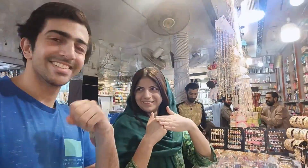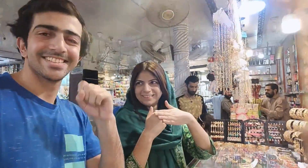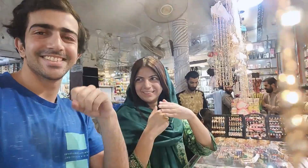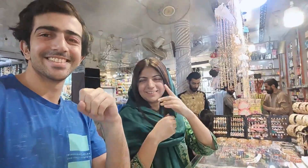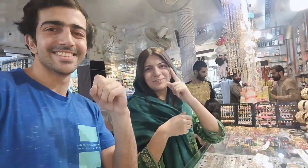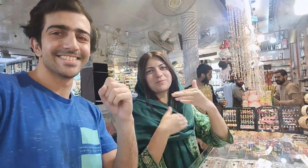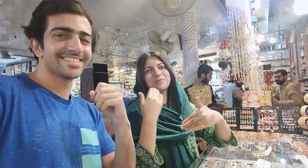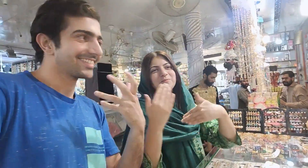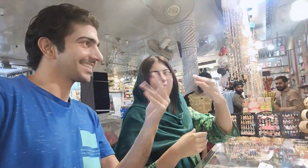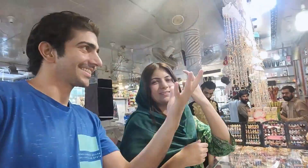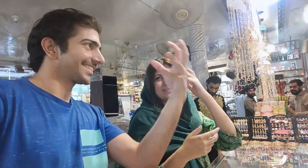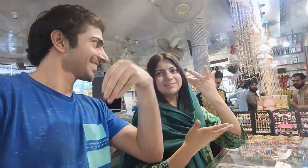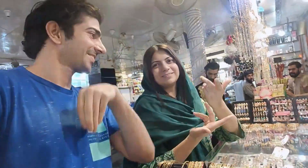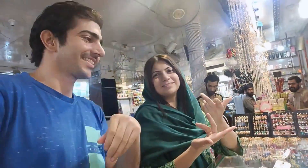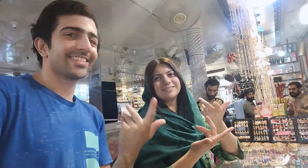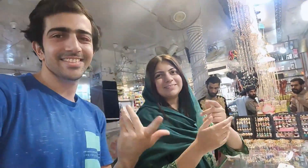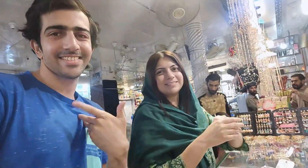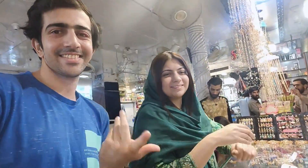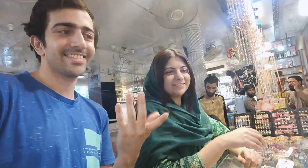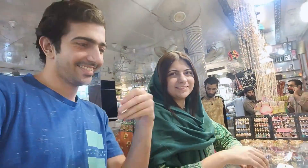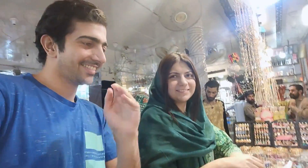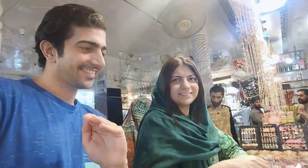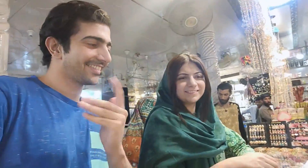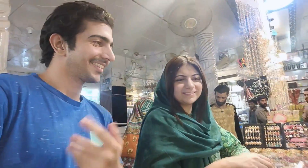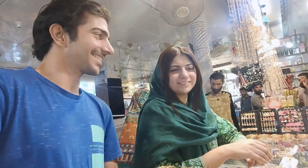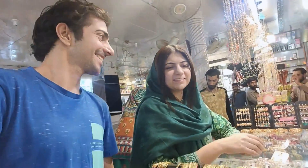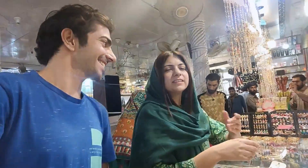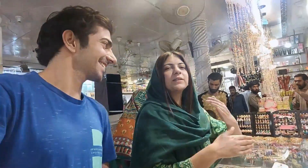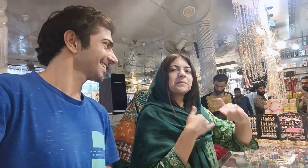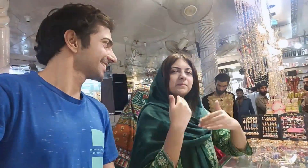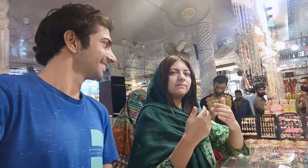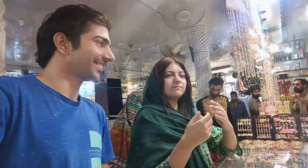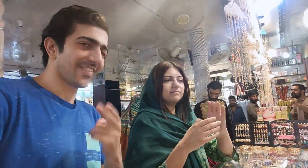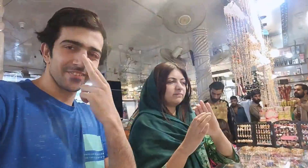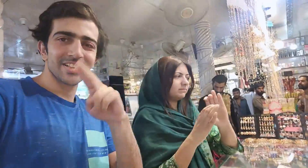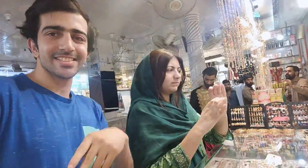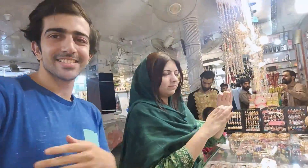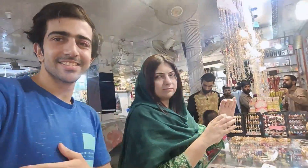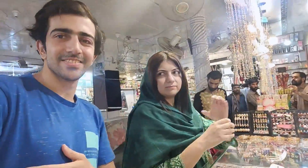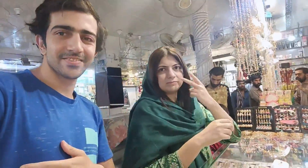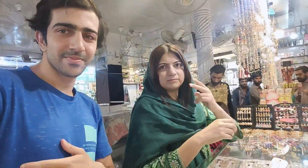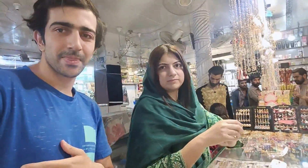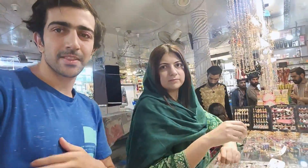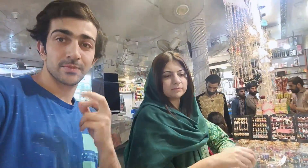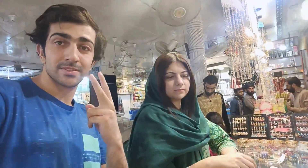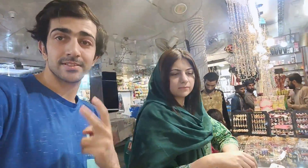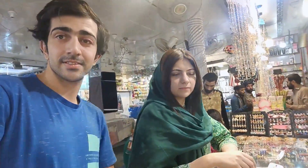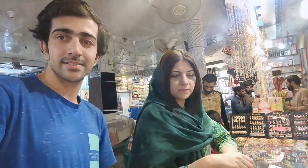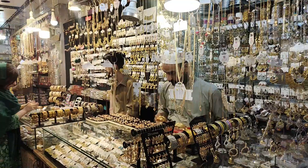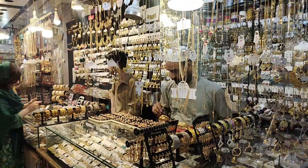में, अभी नहीं फ्यूचर में, तो फ्यूचर में जाके ले लेना भाई, अभी संभाल के रखूँगा। अच्छा खैर, बाद में